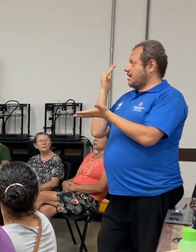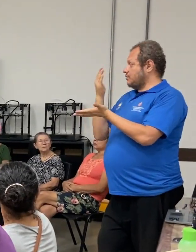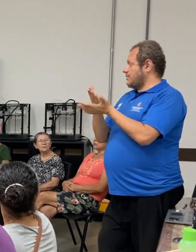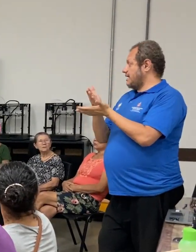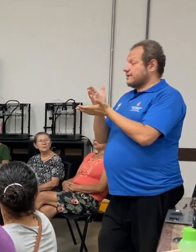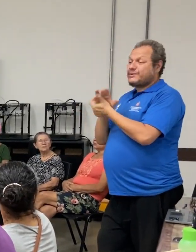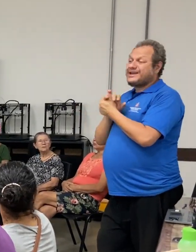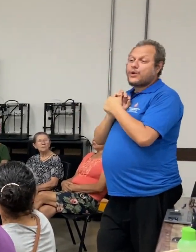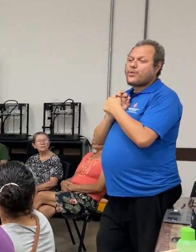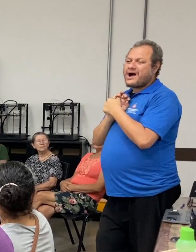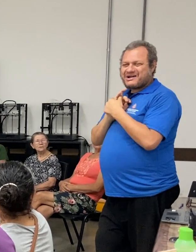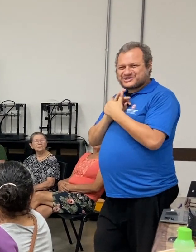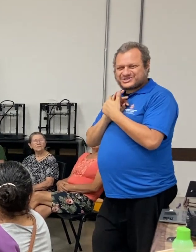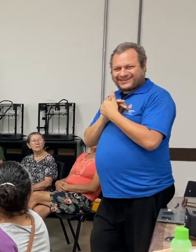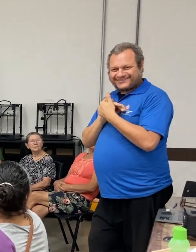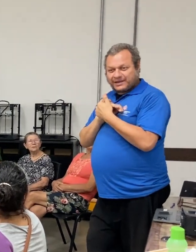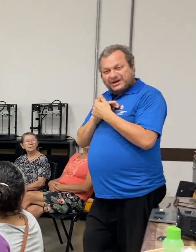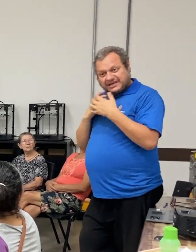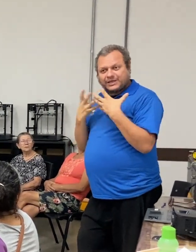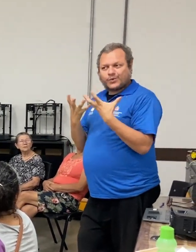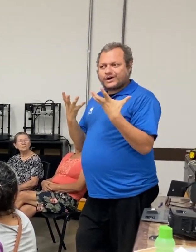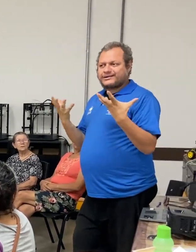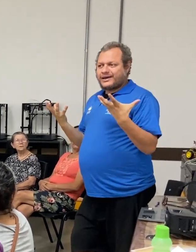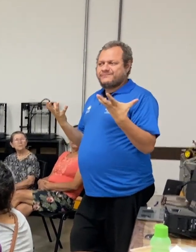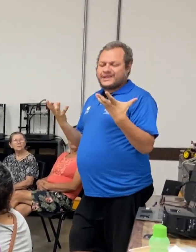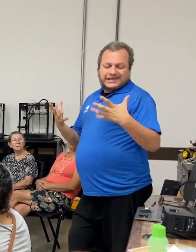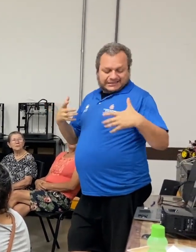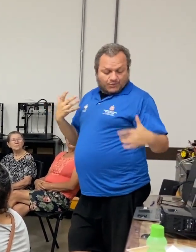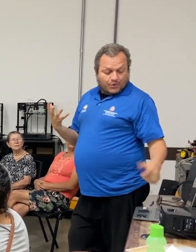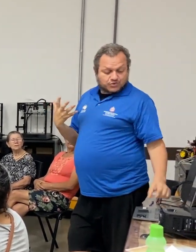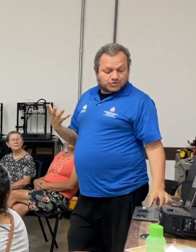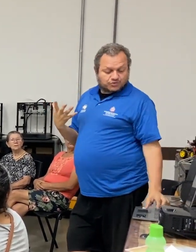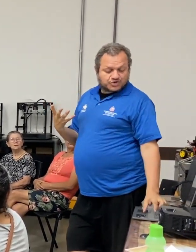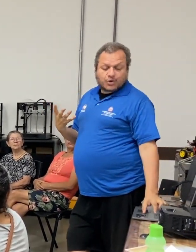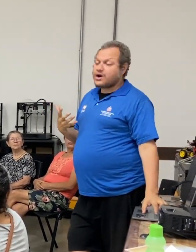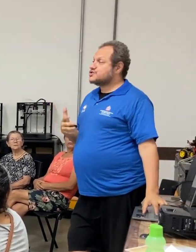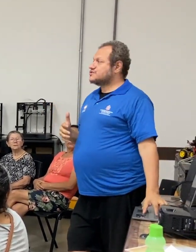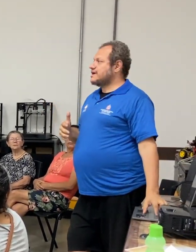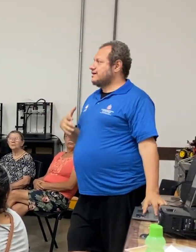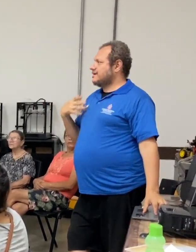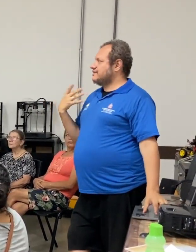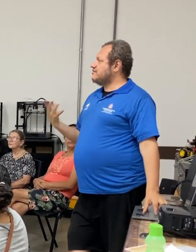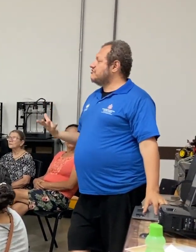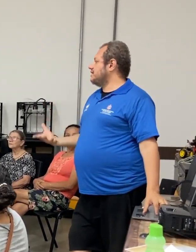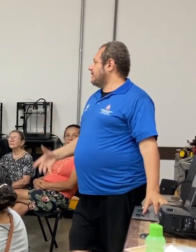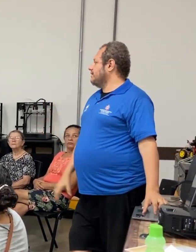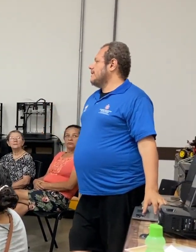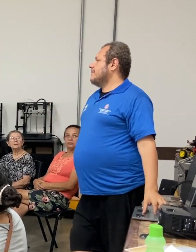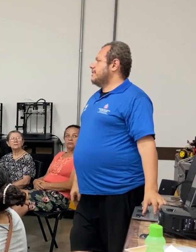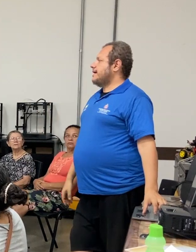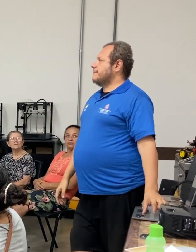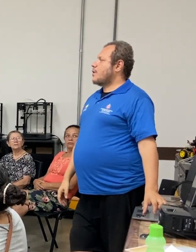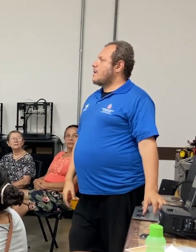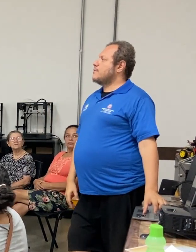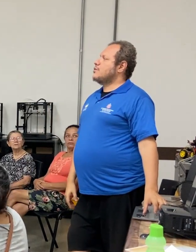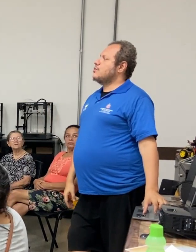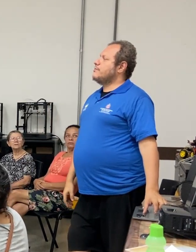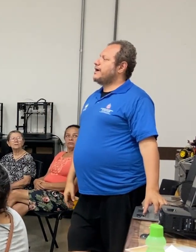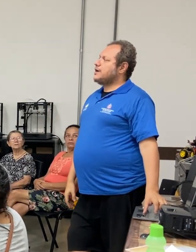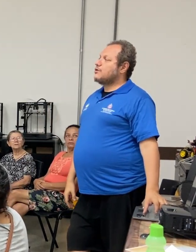uma, não é linguagem, é uma língua, né, tem um conjunto de códigos aí que a definem, né, como o meio